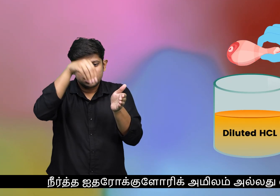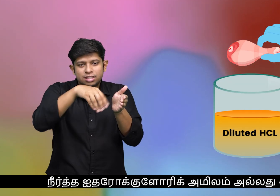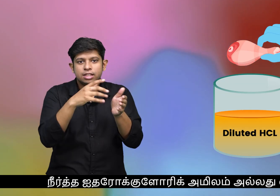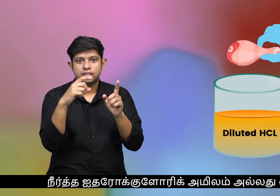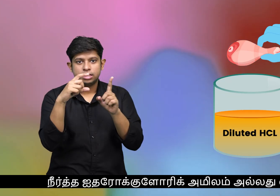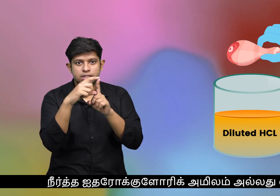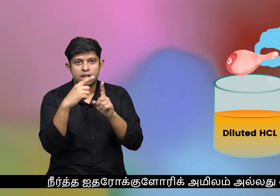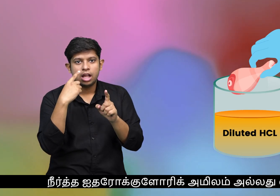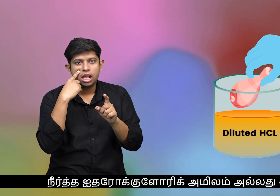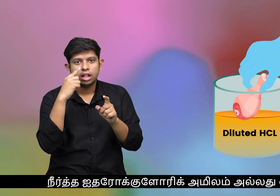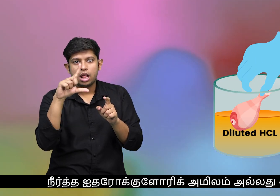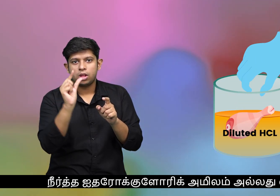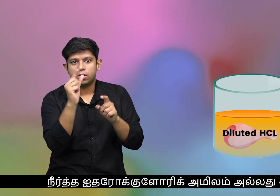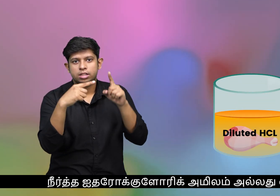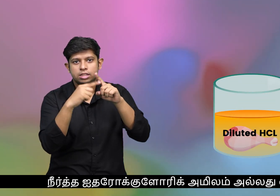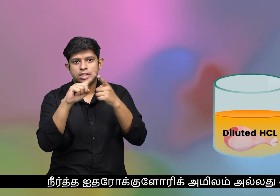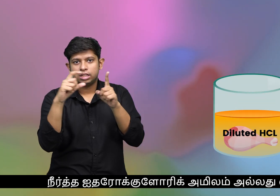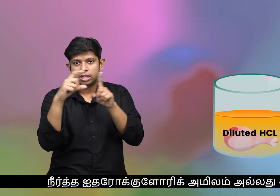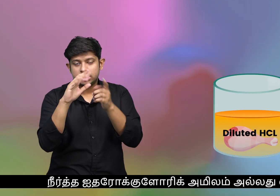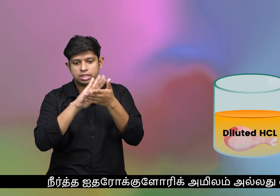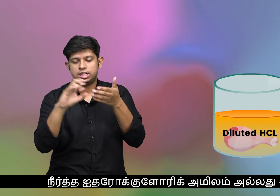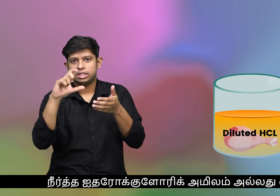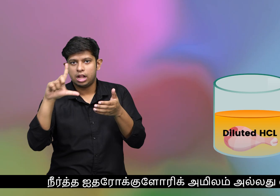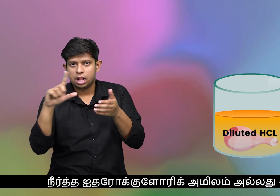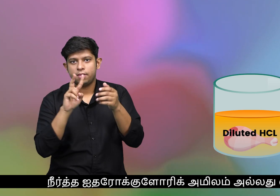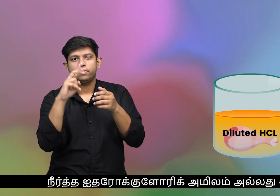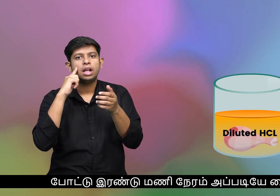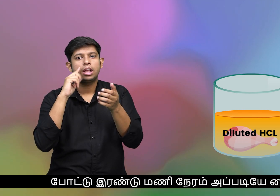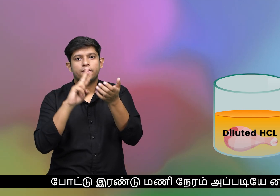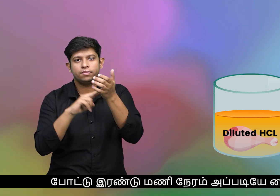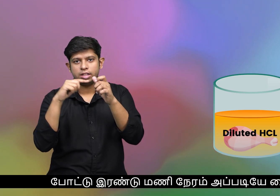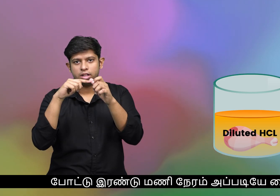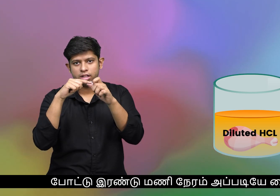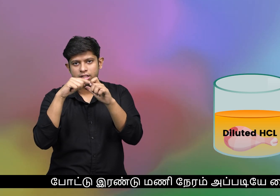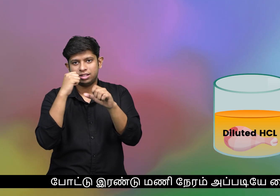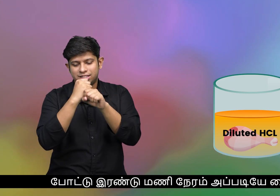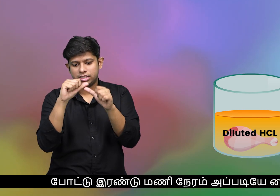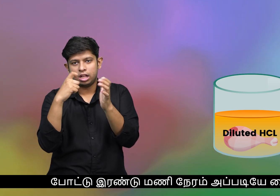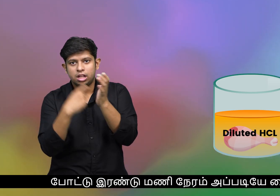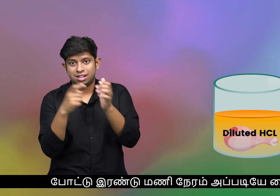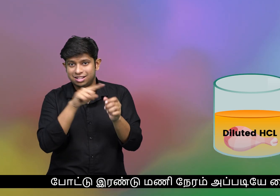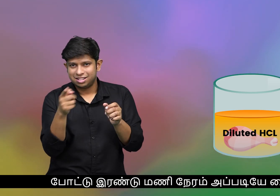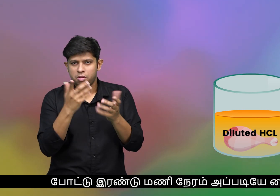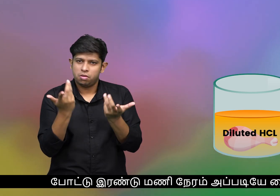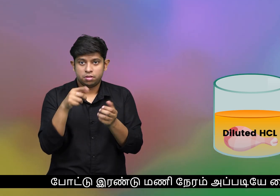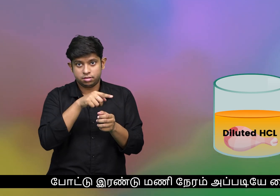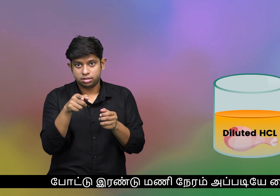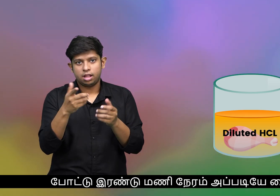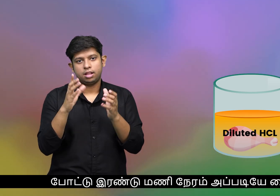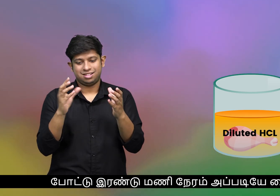நீர்த்த ஐதரோகுளோரிக் அமிலம் அல்லது வினிகரில் போட்டு 2 மணி நேரம் அப்படியே வைக்கவும்.